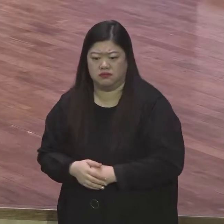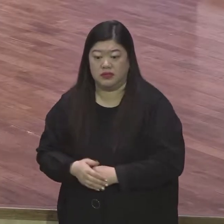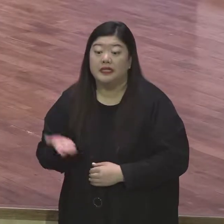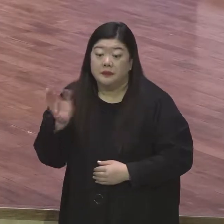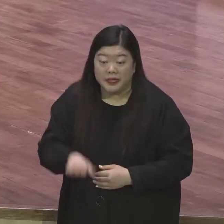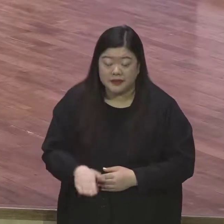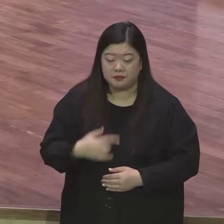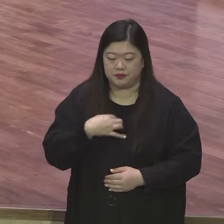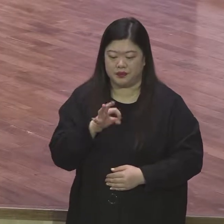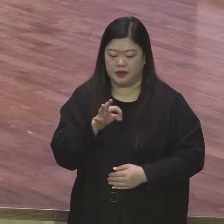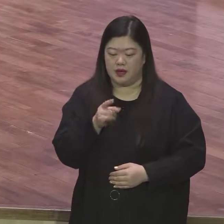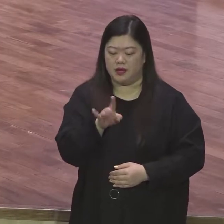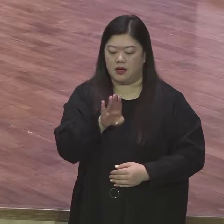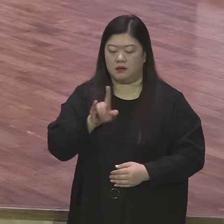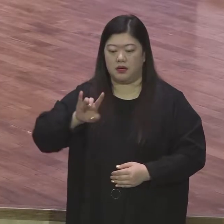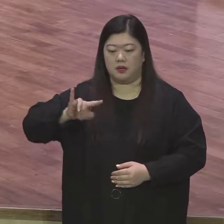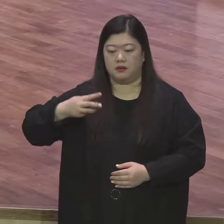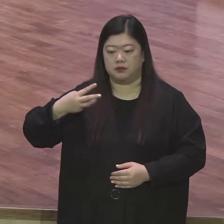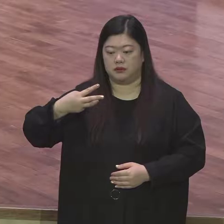헌신했어요.